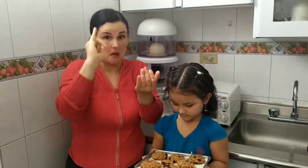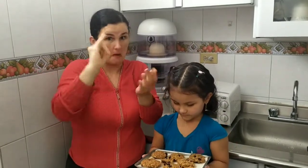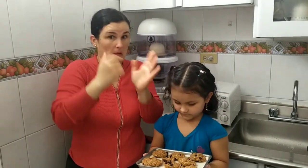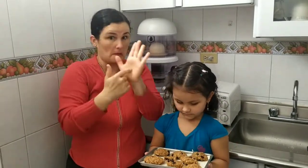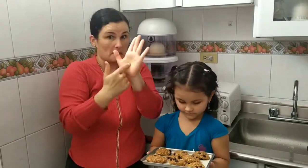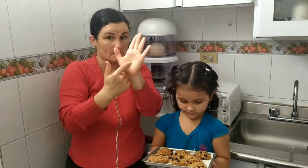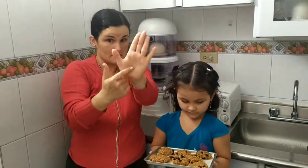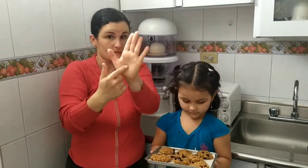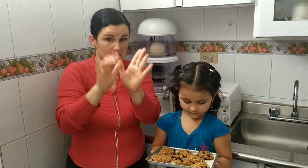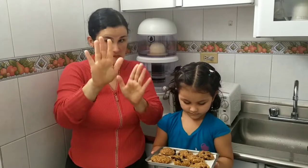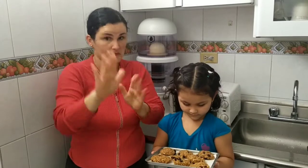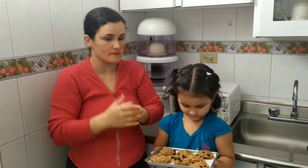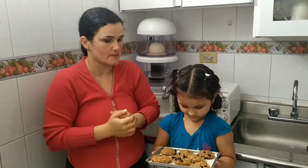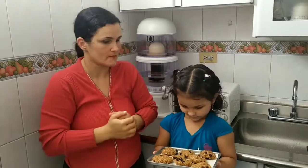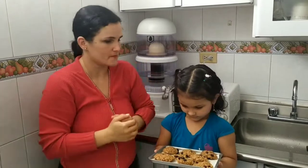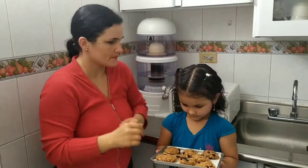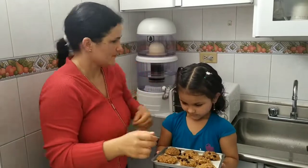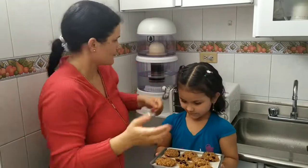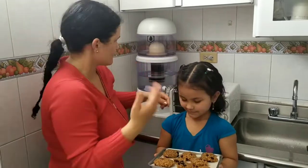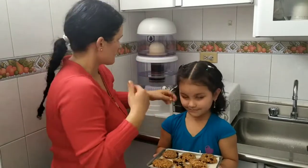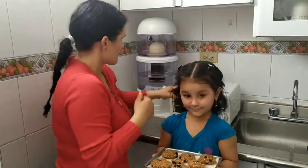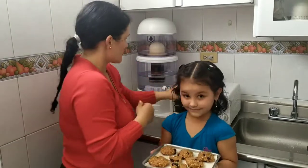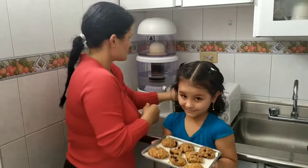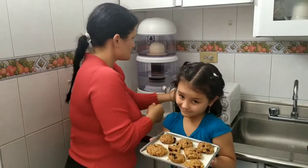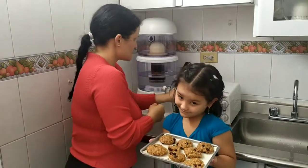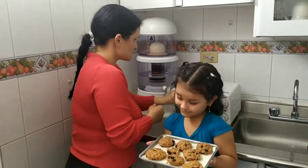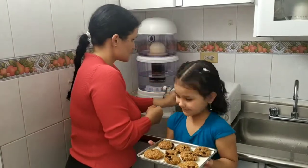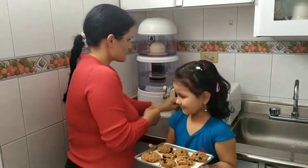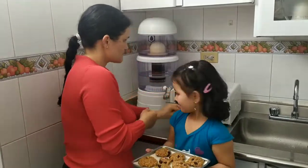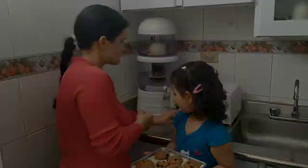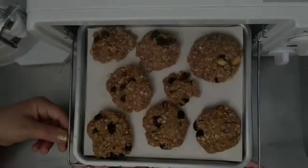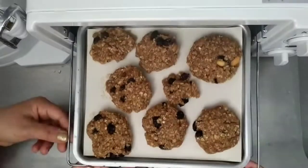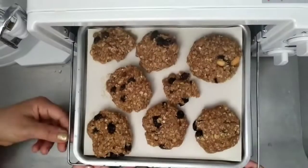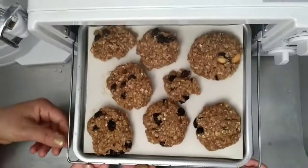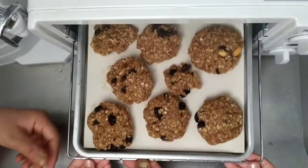sartén. Ahorita les voy a mostrar cómo la hacemos en el sartén.